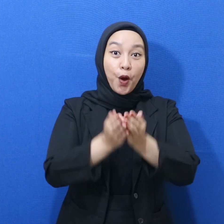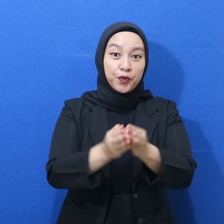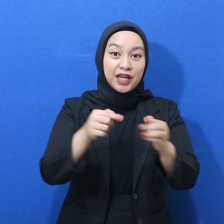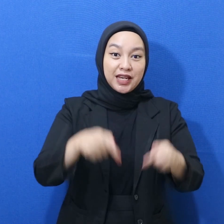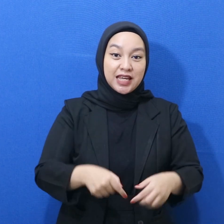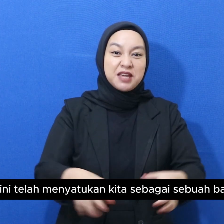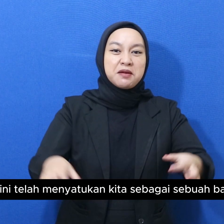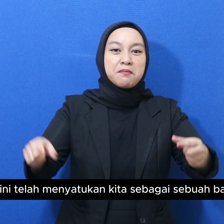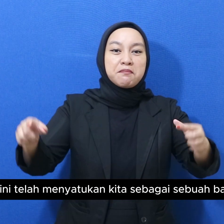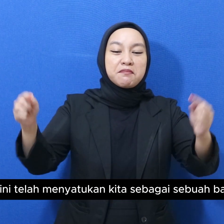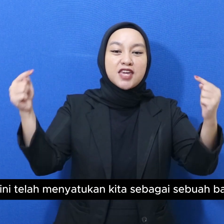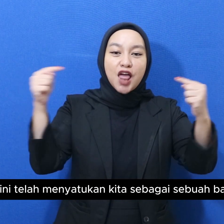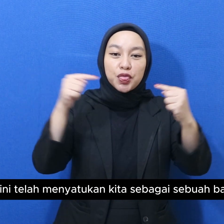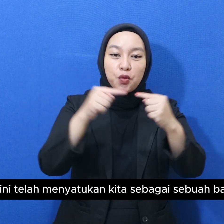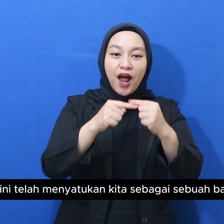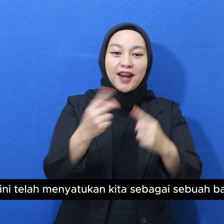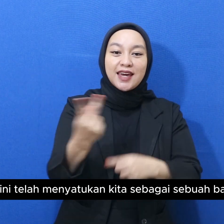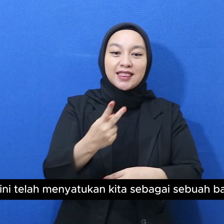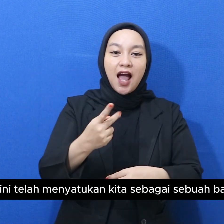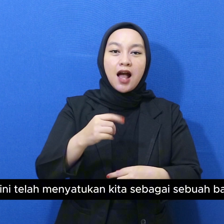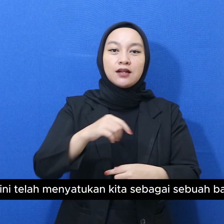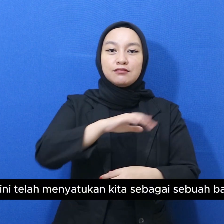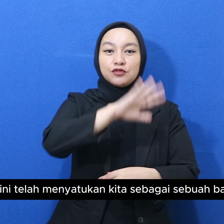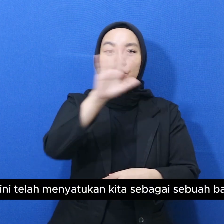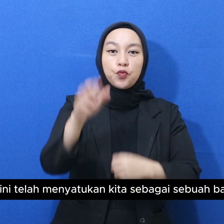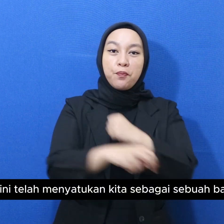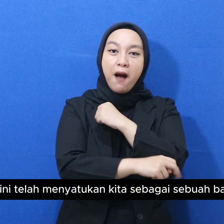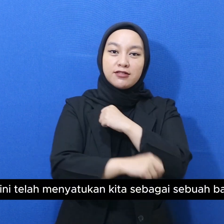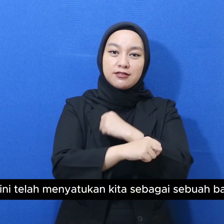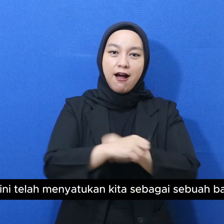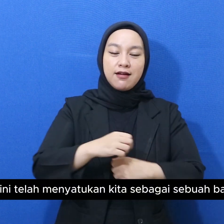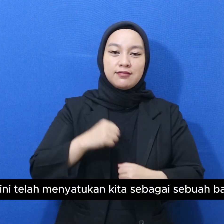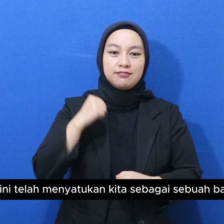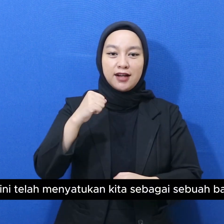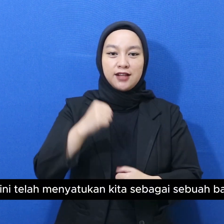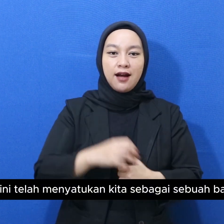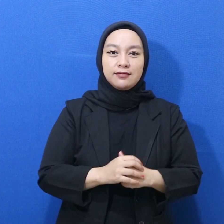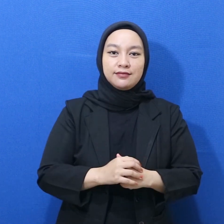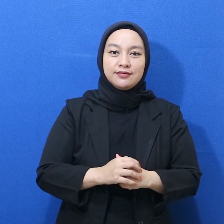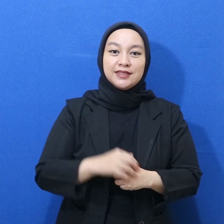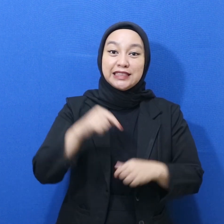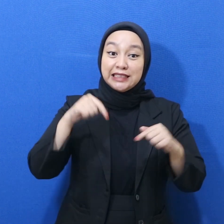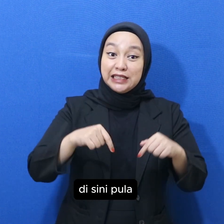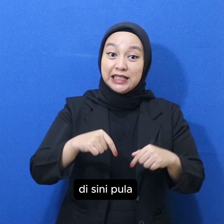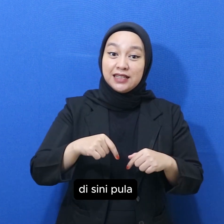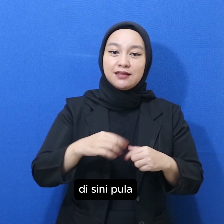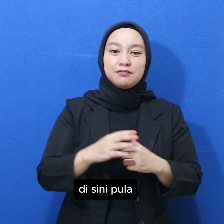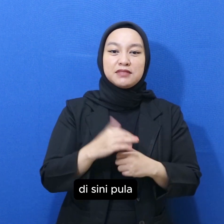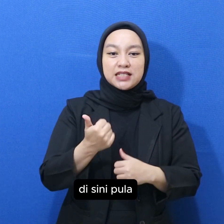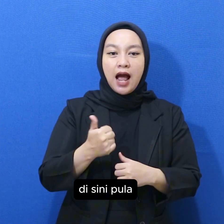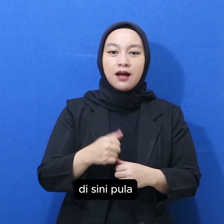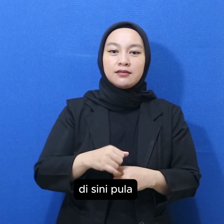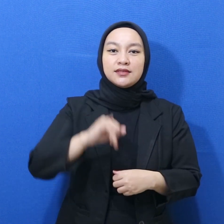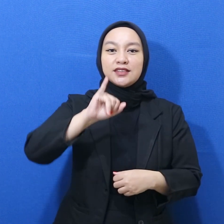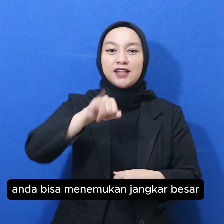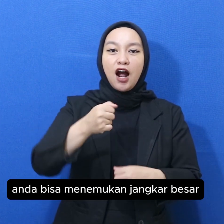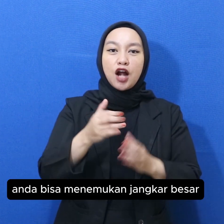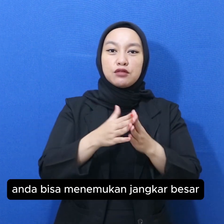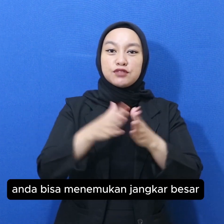ini telah menyatukan kita sebagai sebuah bangsa. Di sini pula Anda bisa menemukan jangkar